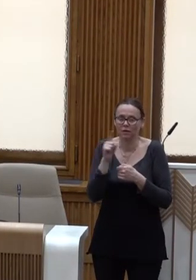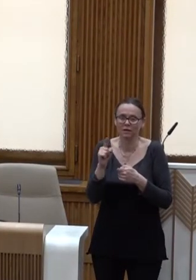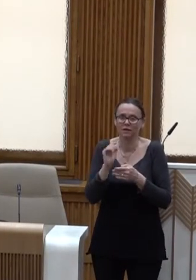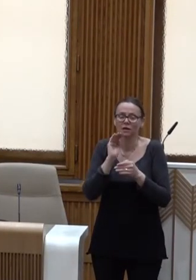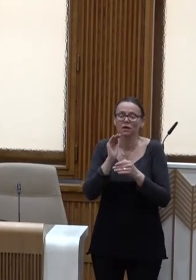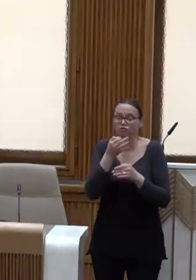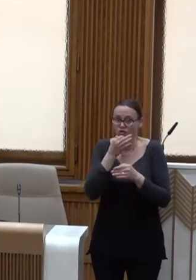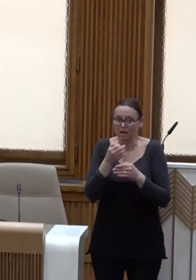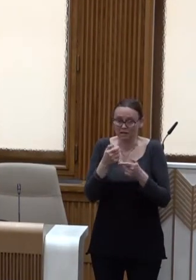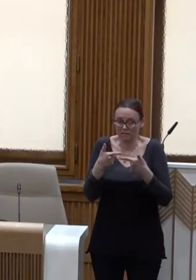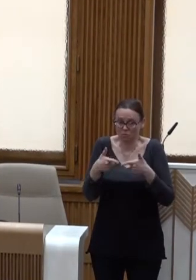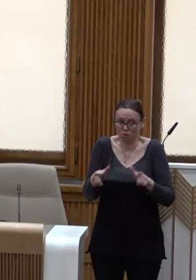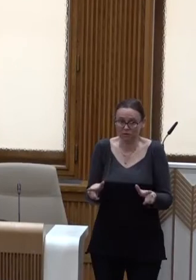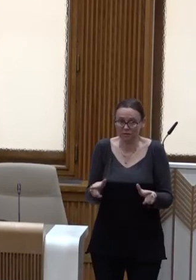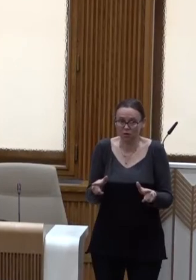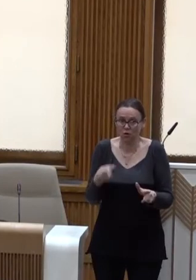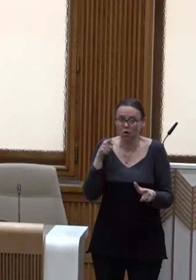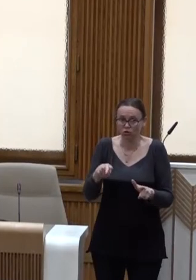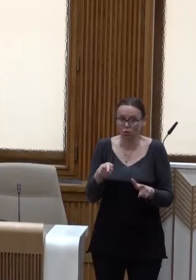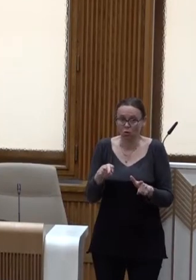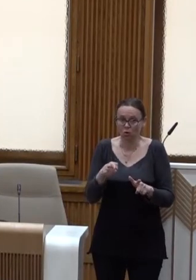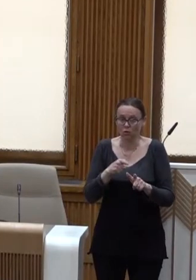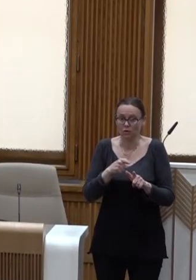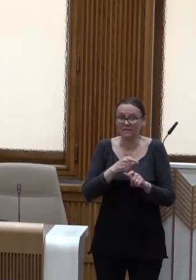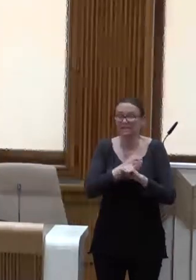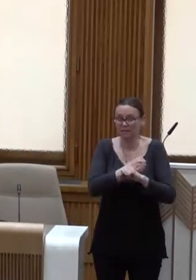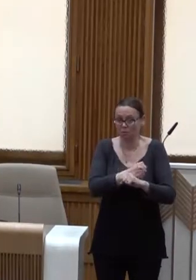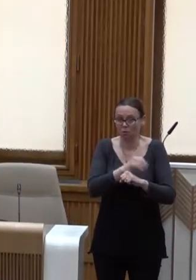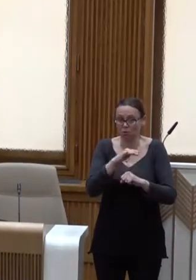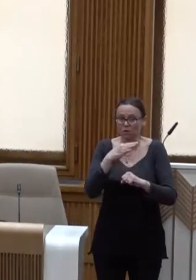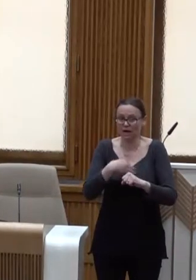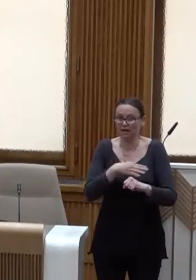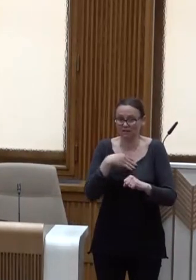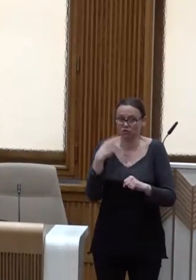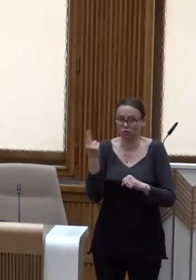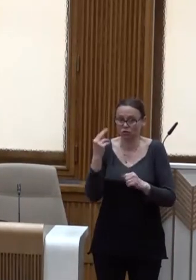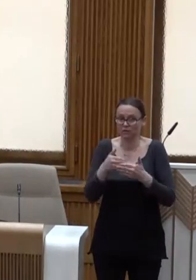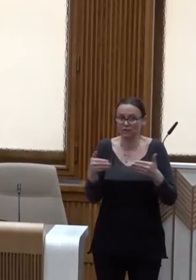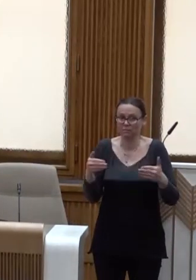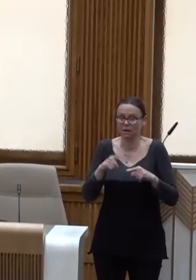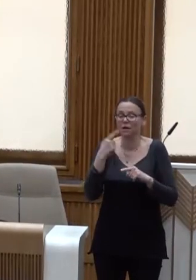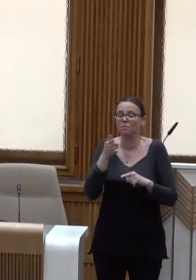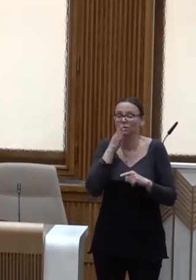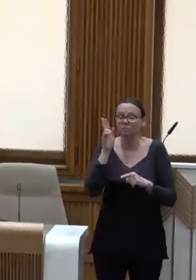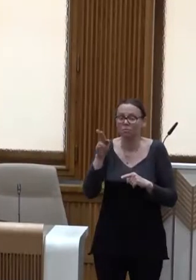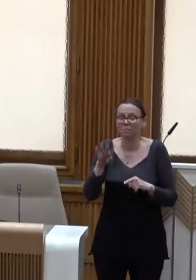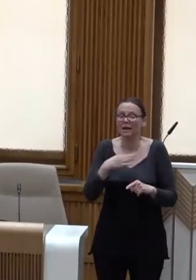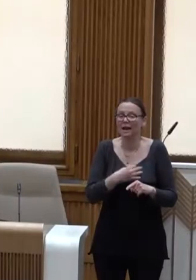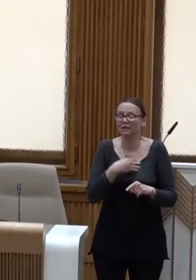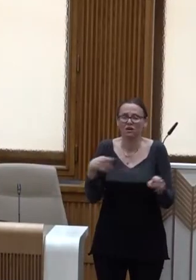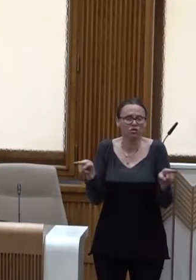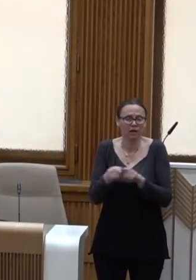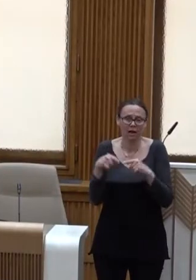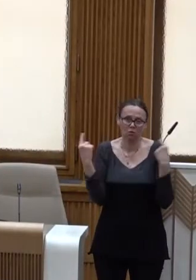če sprostijo to zaporo na hrvaško-slovenski meji, potem bodo imeli na Hrvaškem